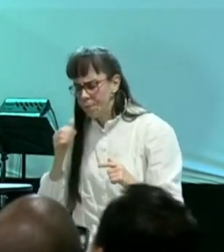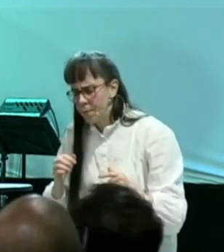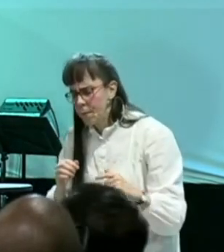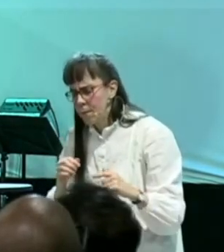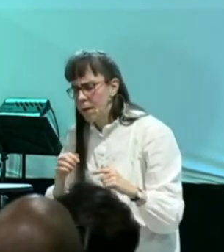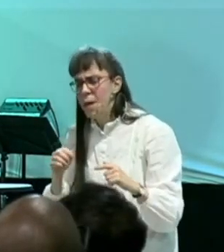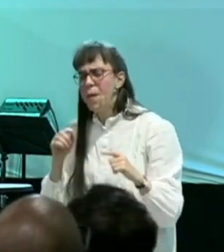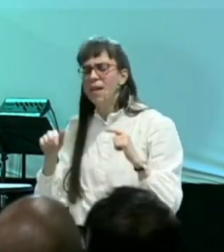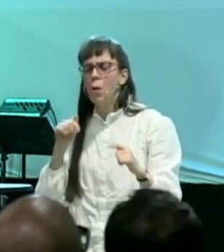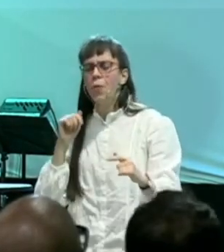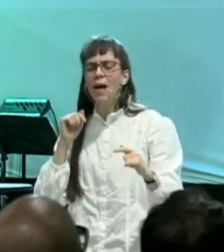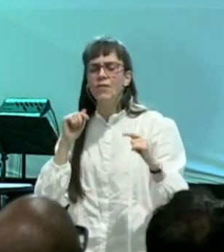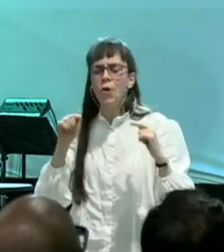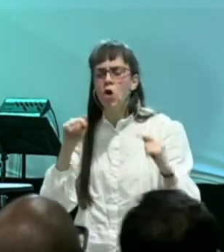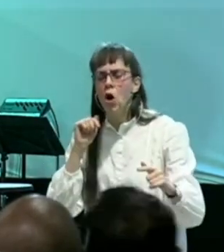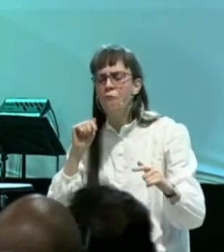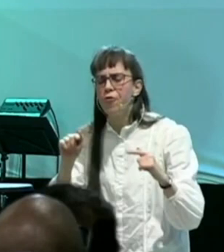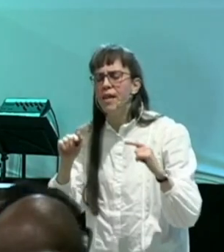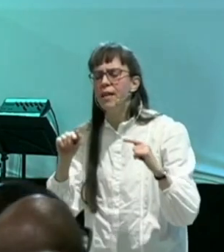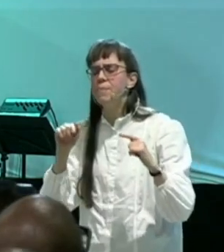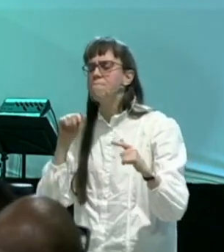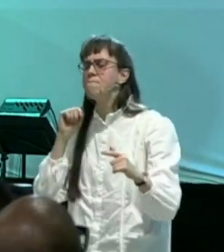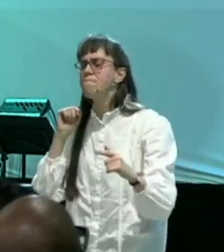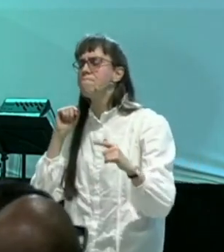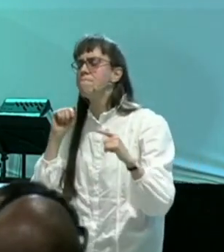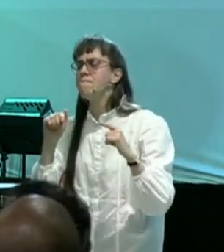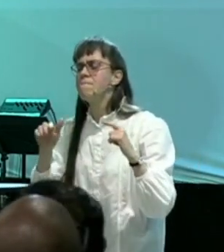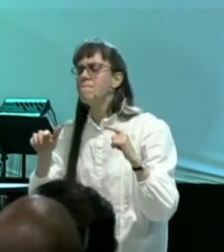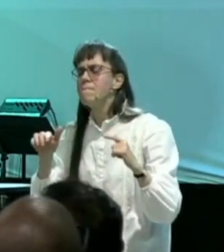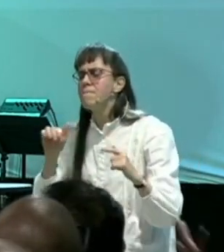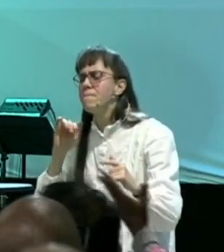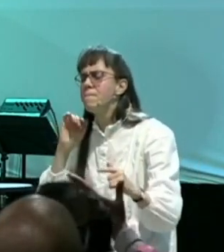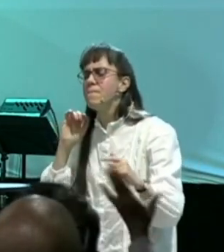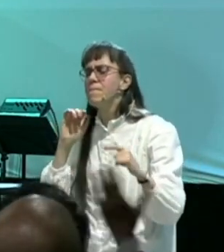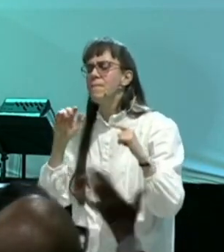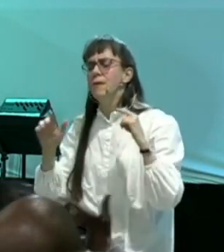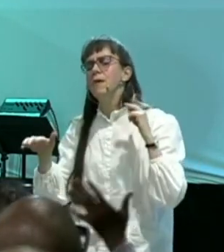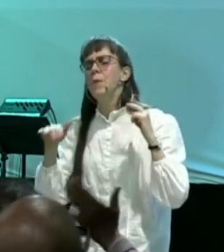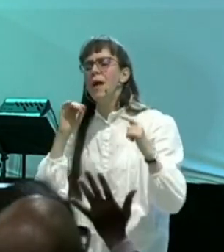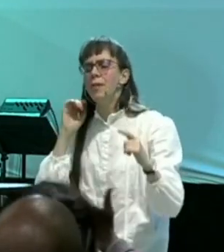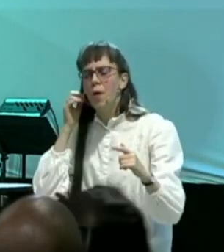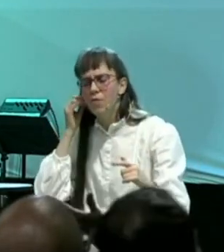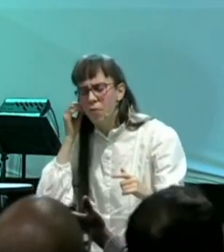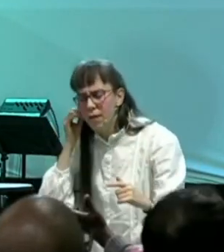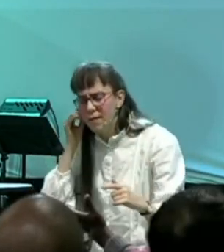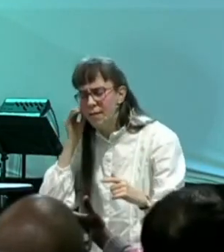Il a payé le prix pour ta liberté. Il a payé le prix pour ton salut. Il a payé le prix pour ta destinée.